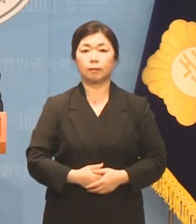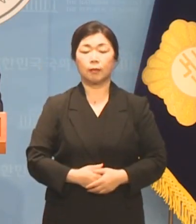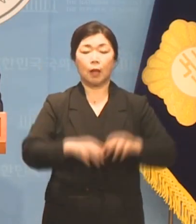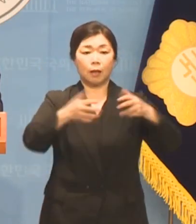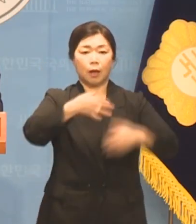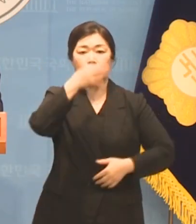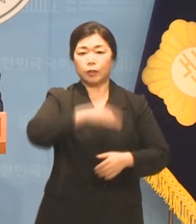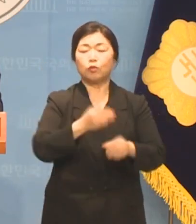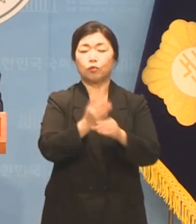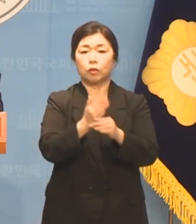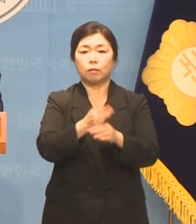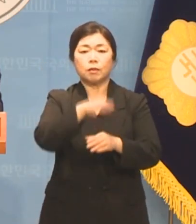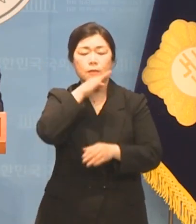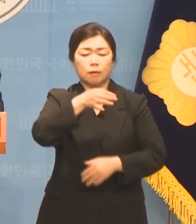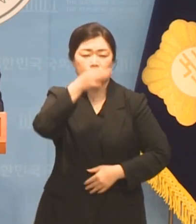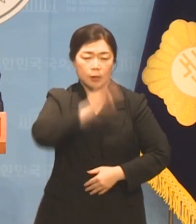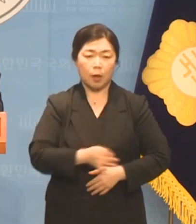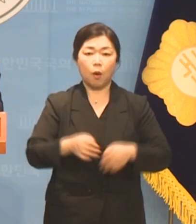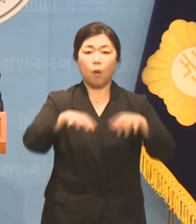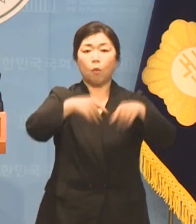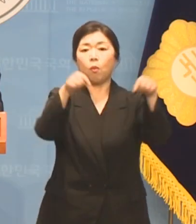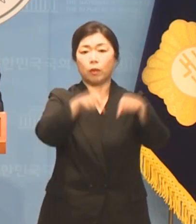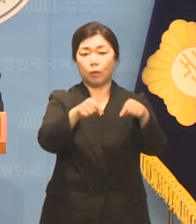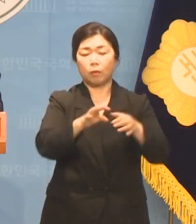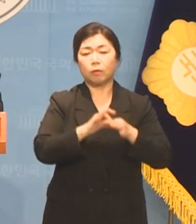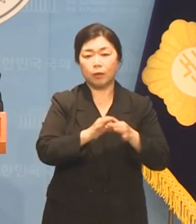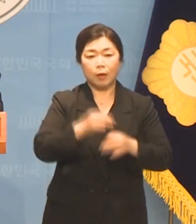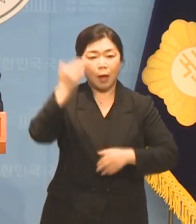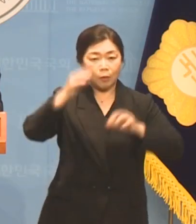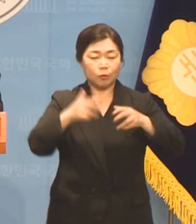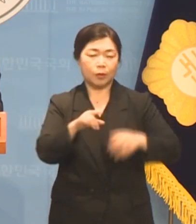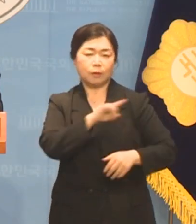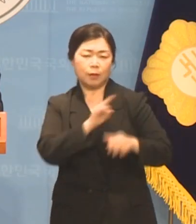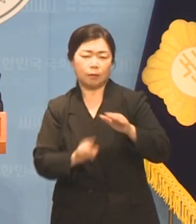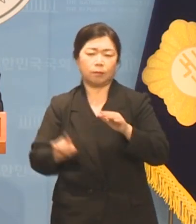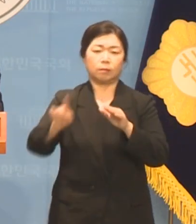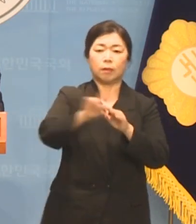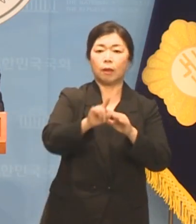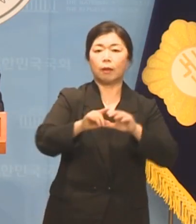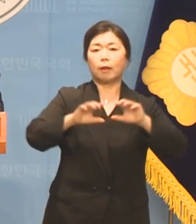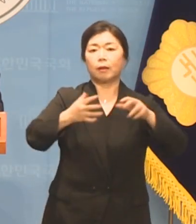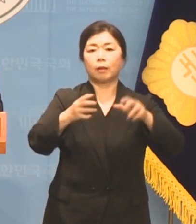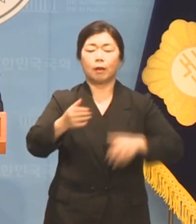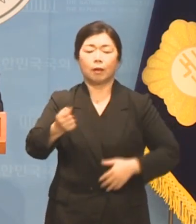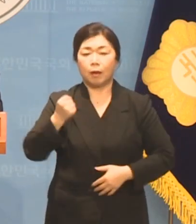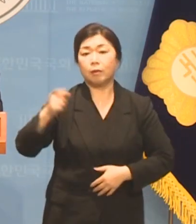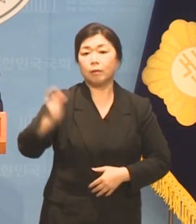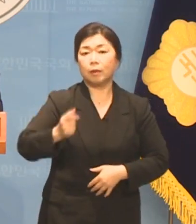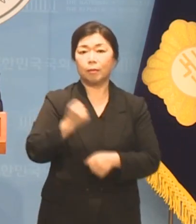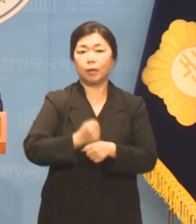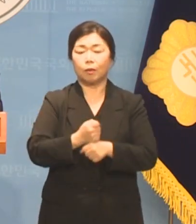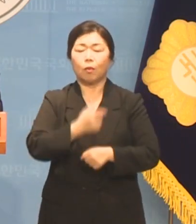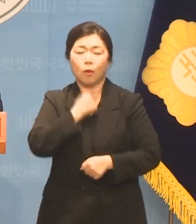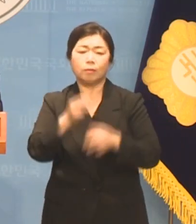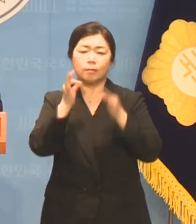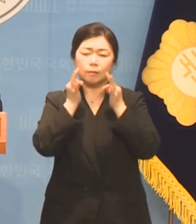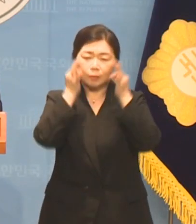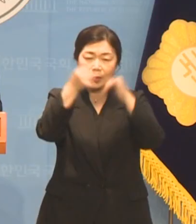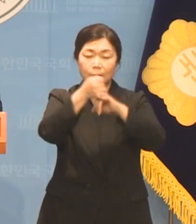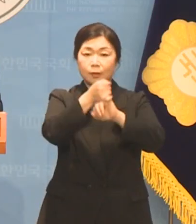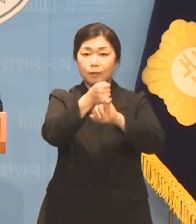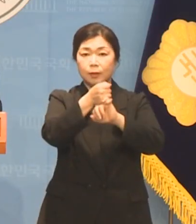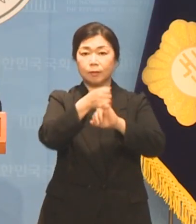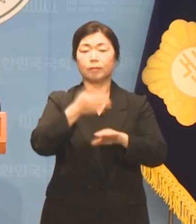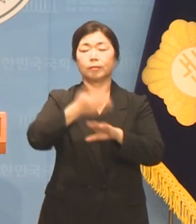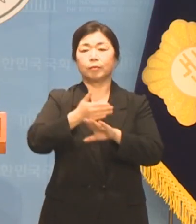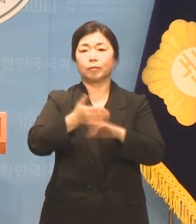국익 중심의 실리 외교를 통해 대한민국을 세계 속의 강국으로 우뚝 서도록 최선의 노력을